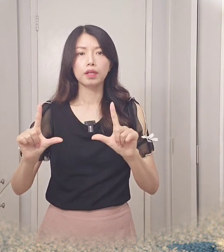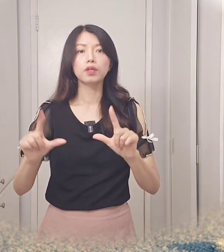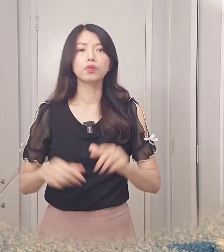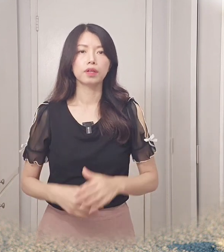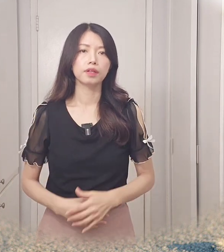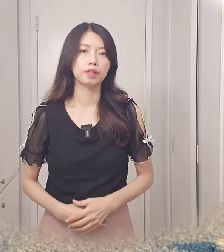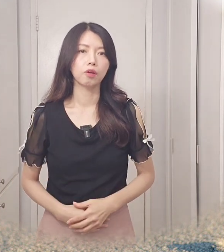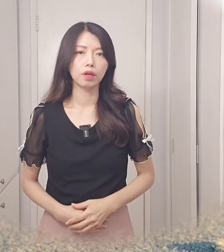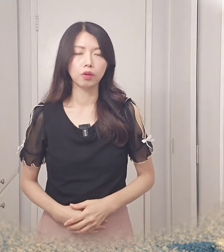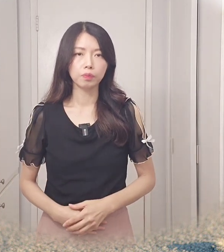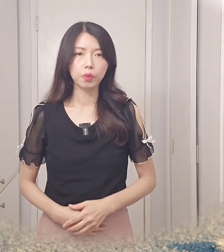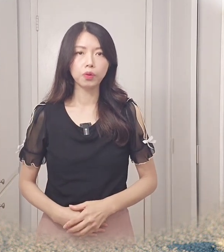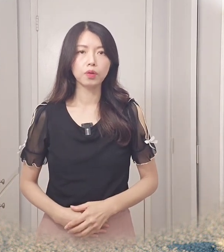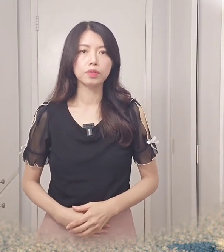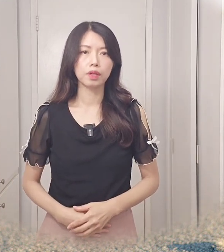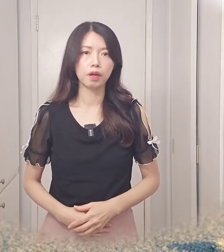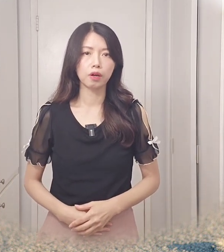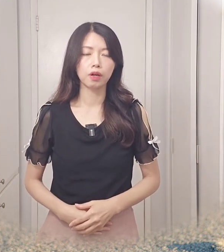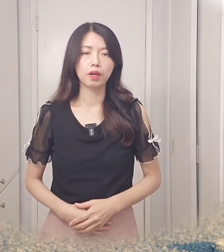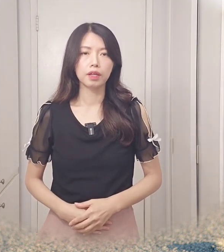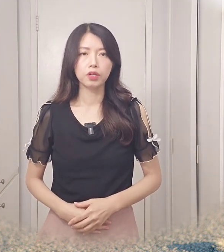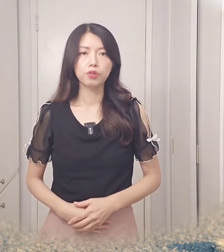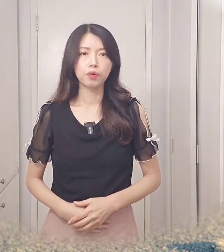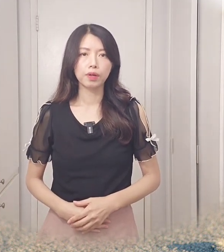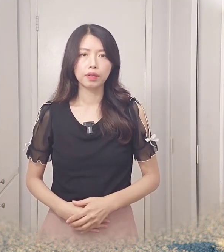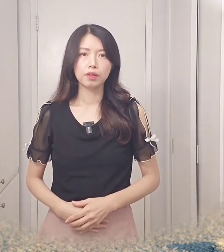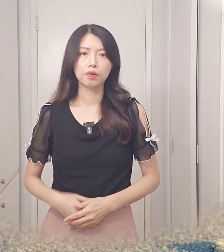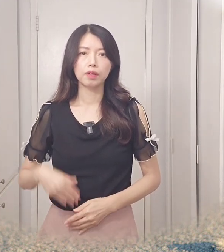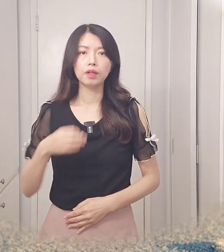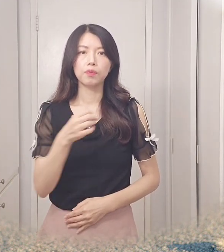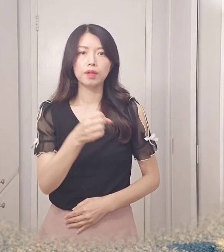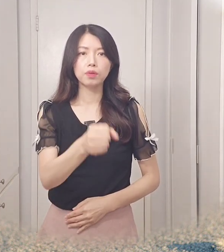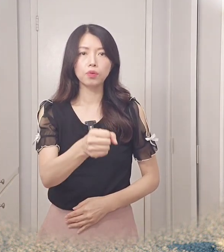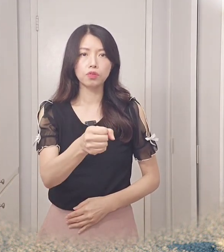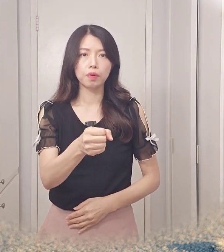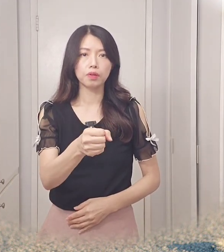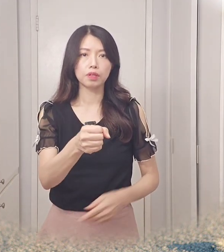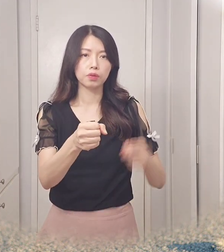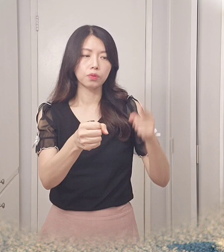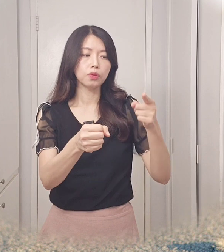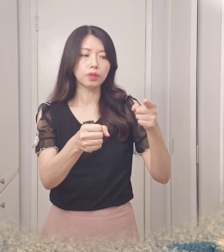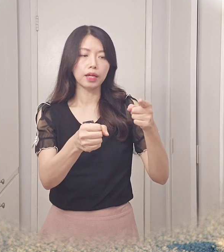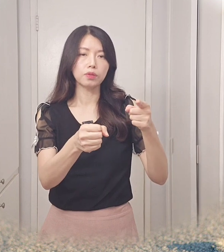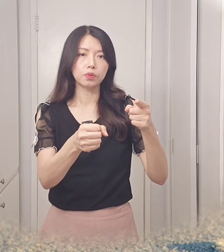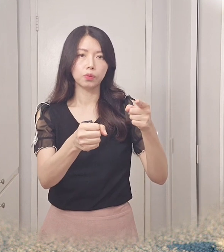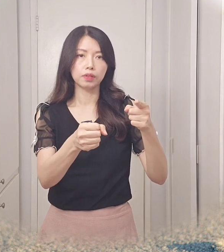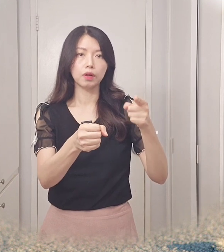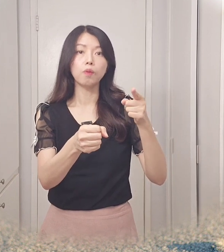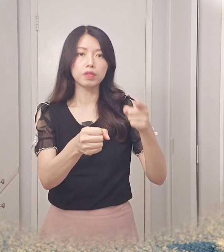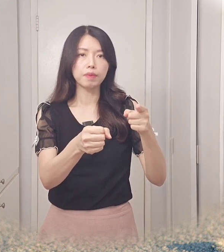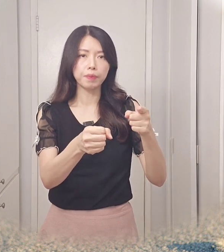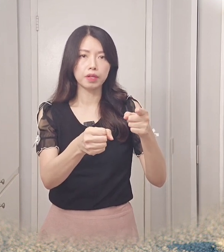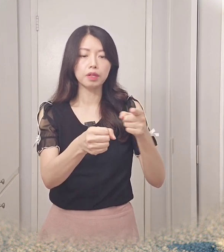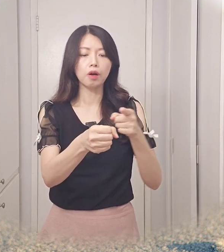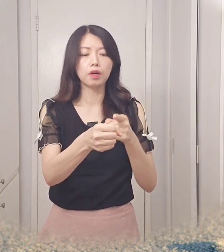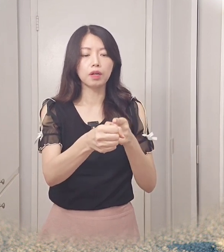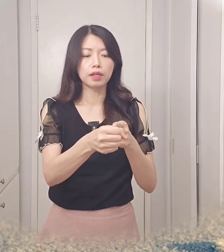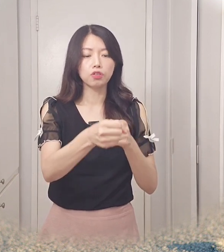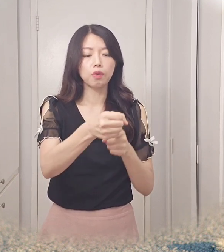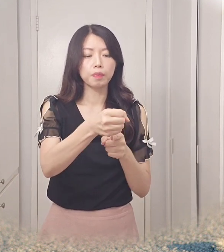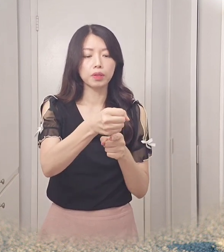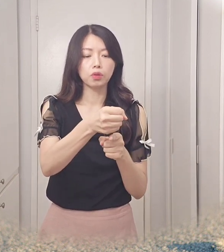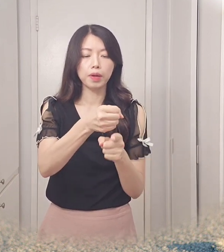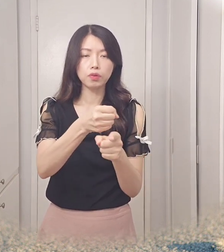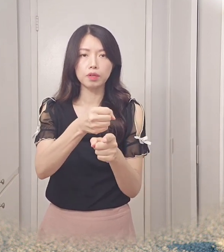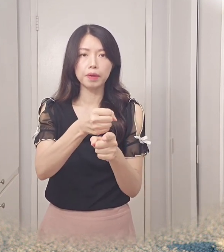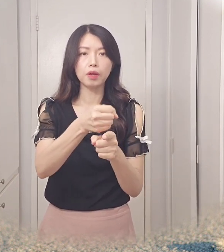지내온 이유는 이렇게 저는 표현해 줬어요. 이유라고 한 뜻의 수어는 왼손은 주먹 쥐시고 다른 손은 검지만 피셔서 이